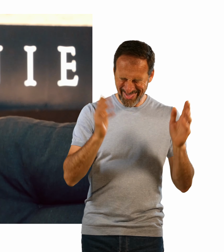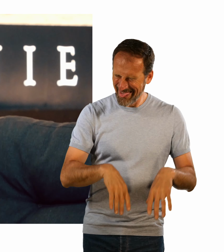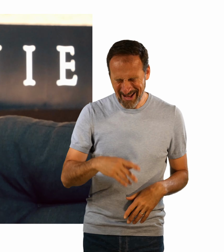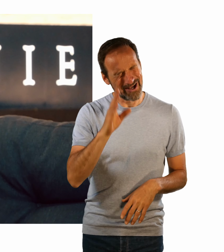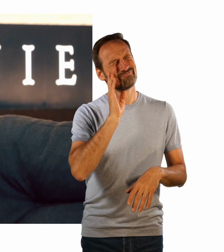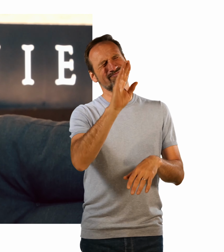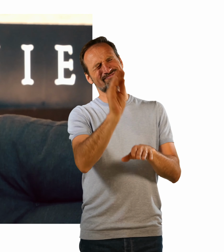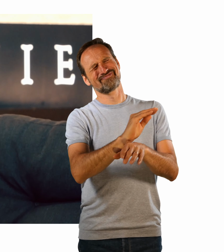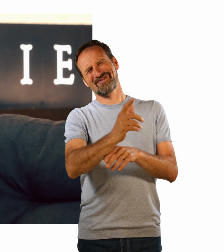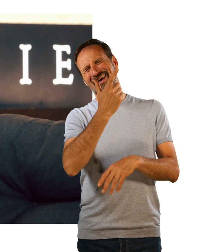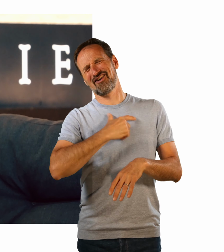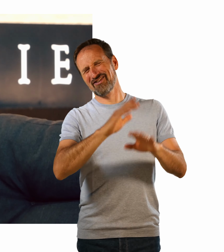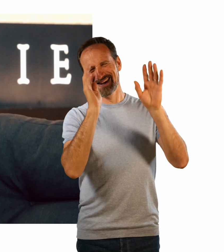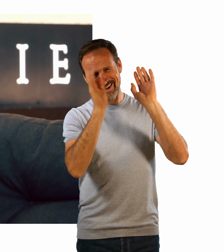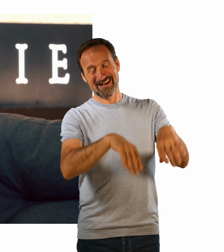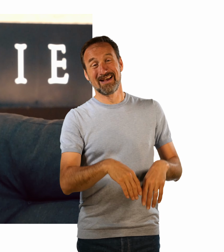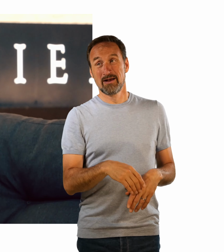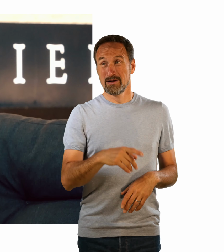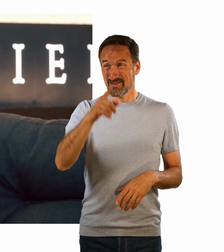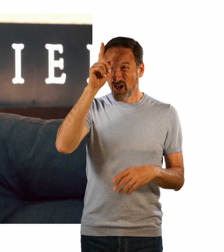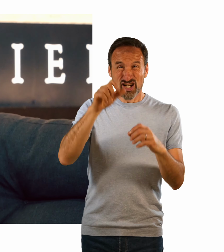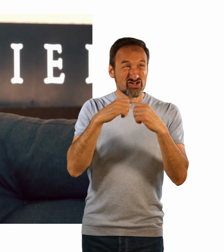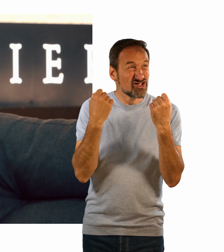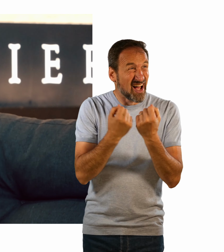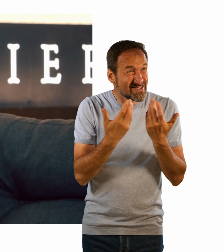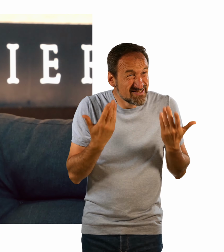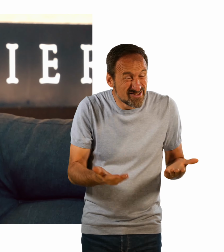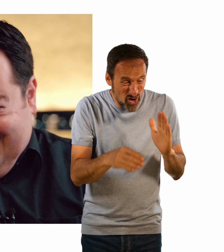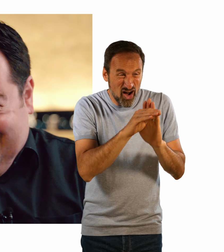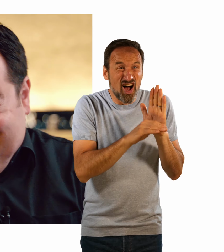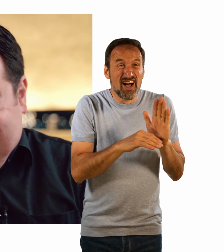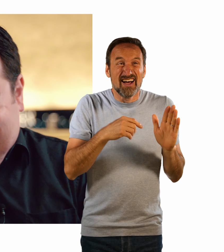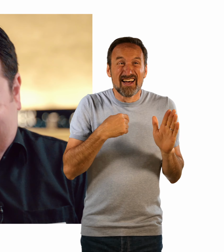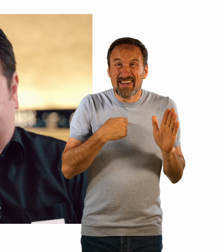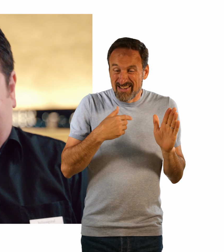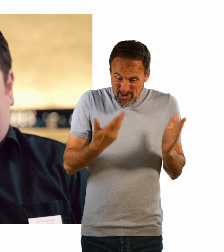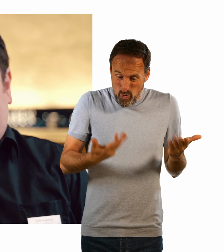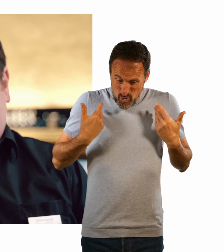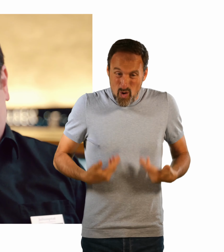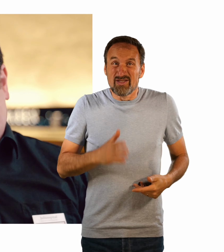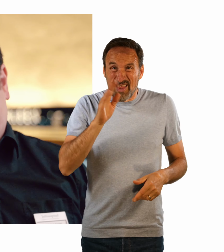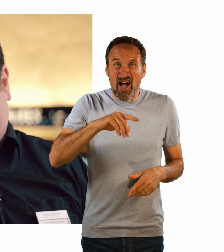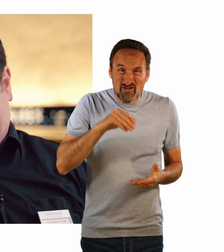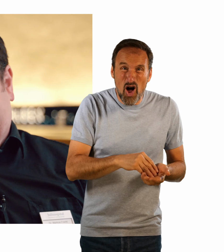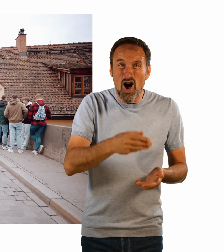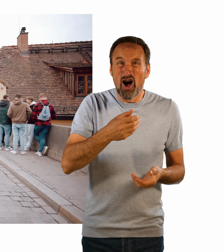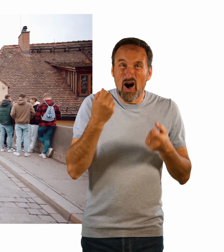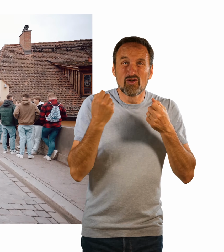Ist es wirklich so vom deutschen Staat vorgeschrieben, dass man so noch Auto fahren könnte? Hm, ich weiß nicht so.